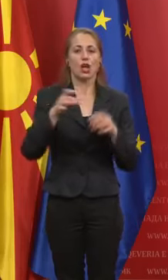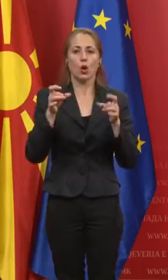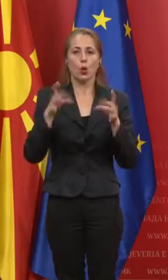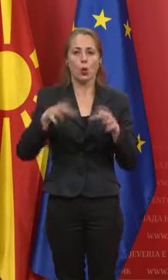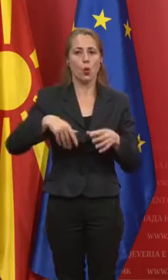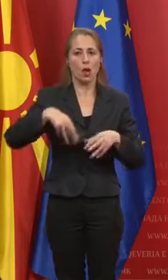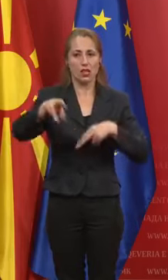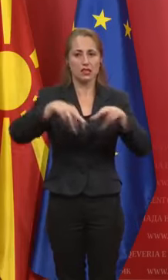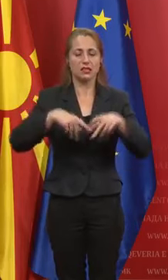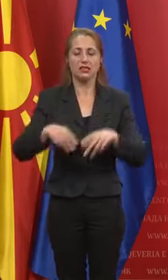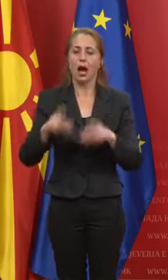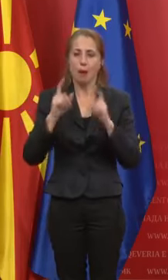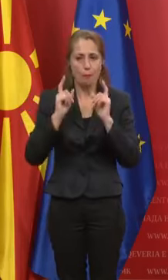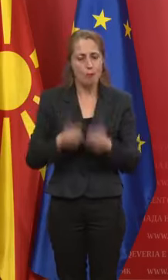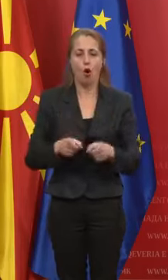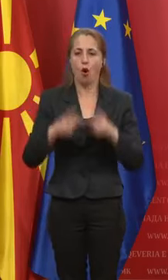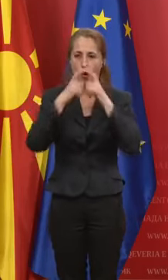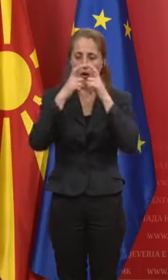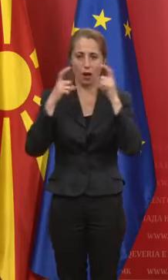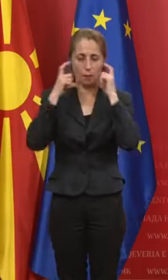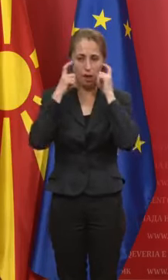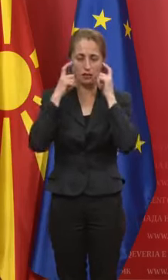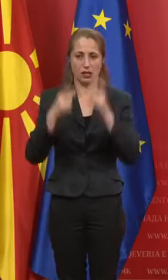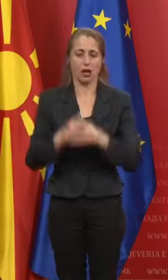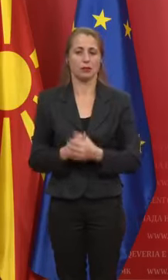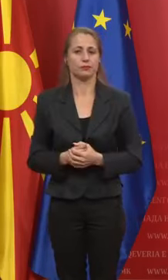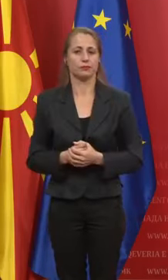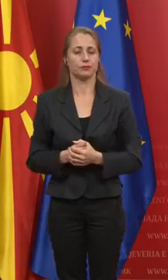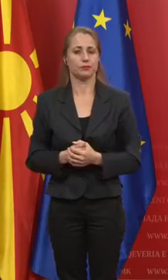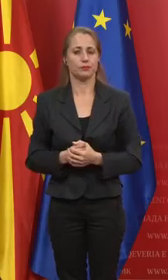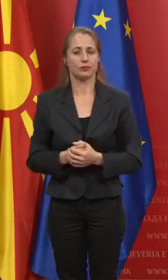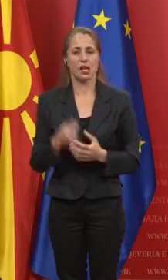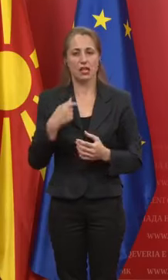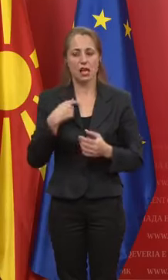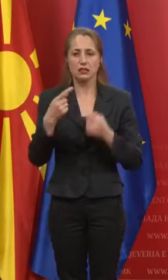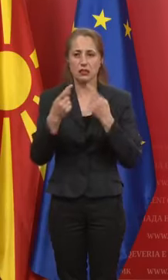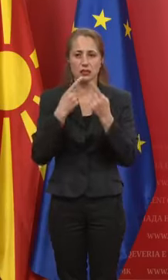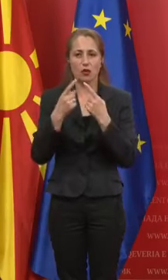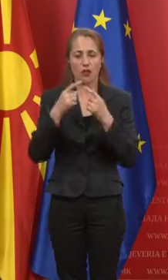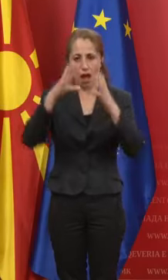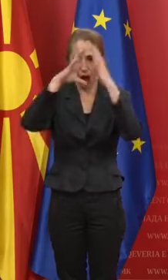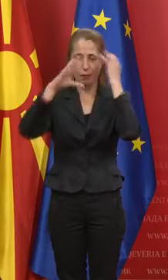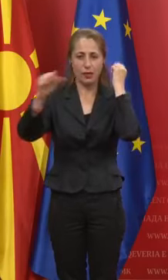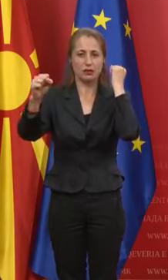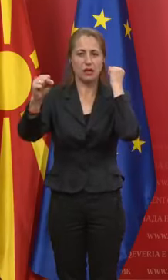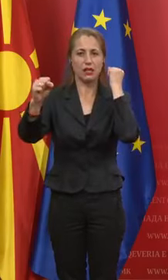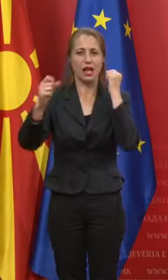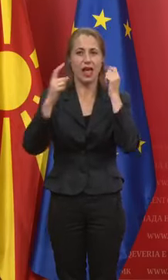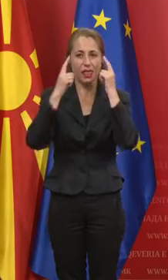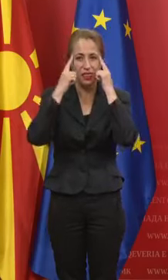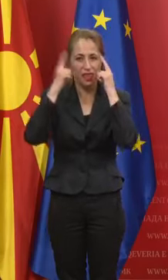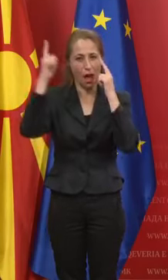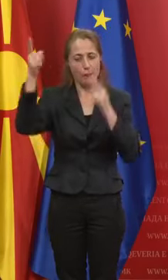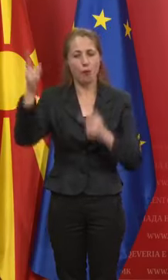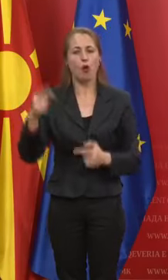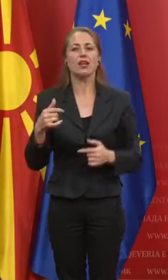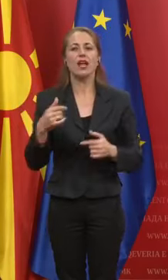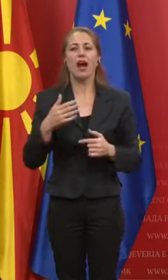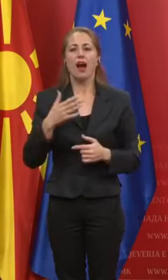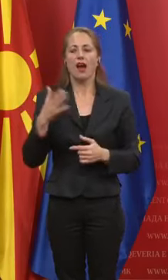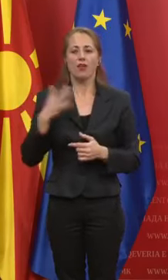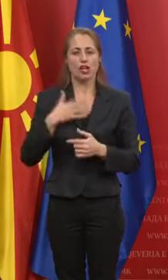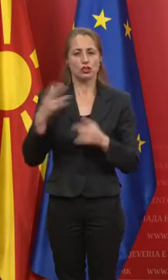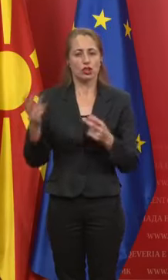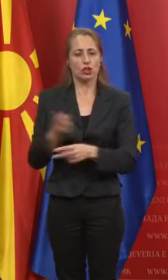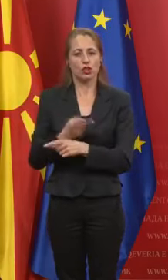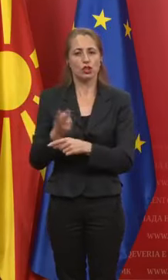со и да се движи со маска, зборував со амбасадорката на Јапонија у нашата земја, тоа е нешто што